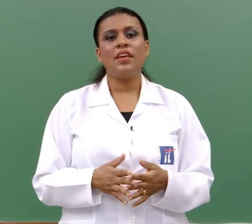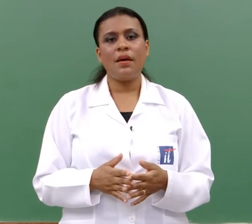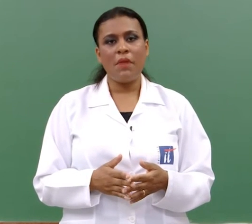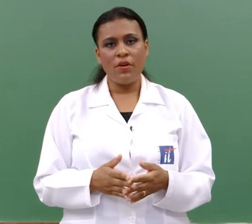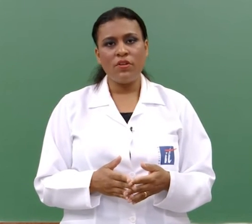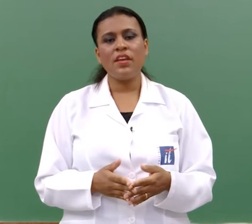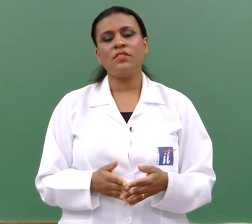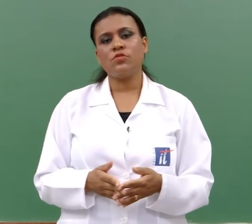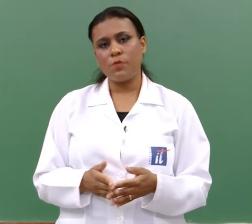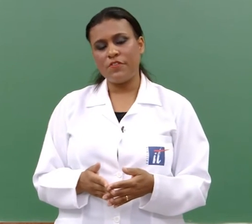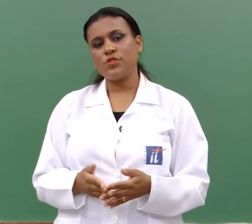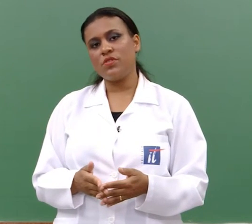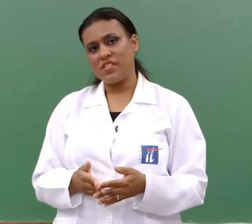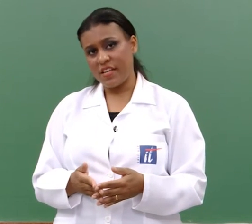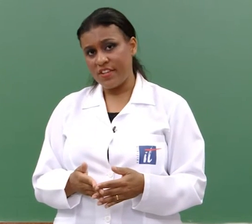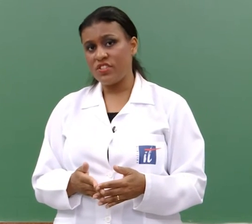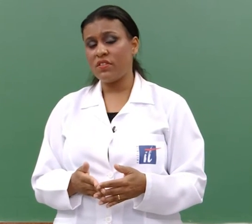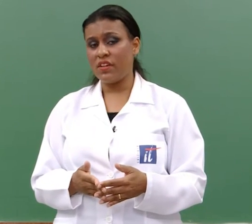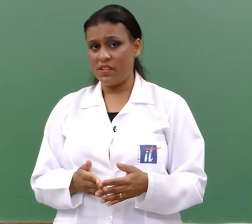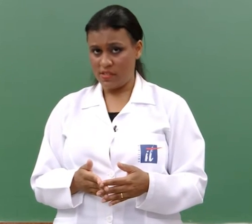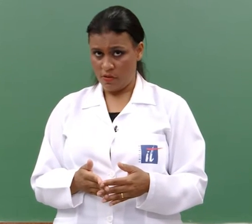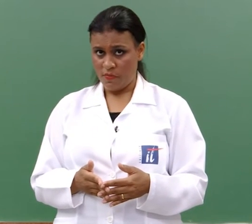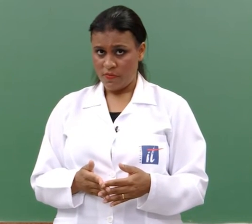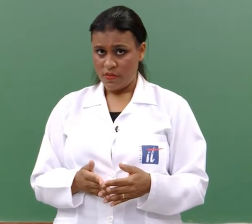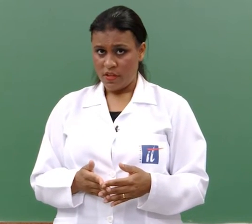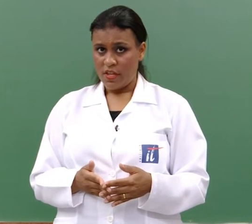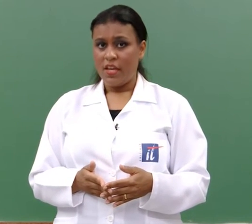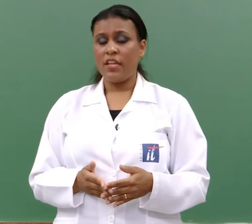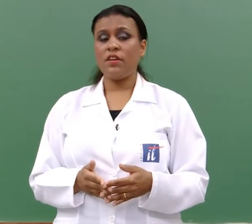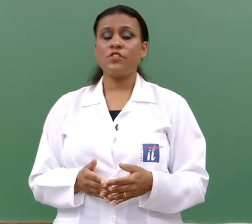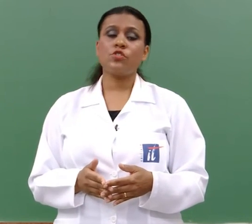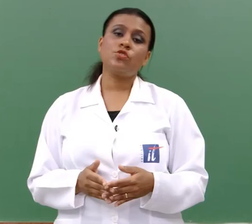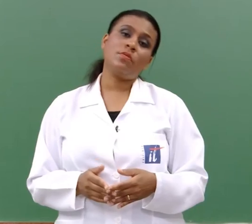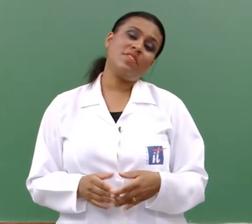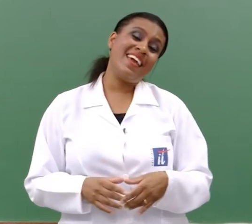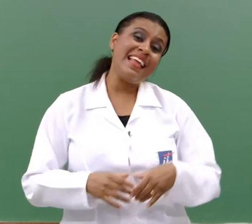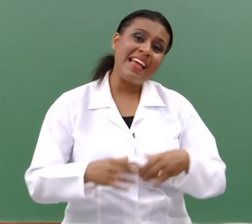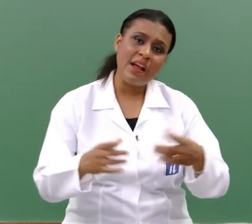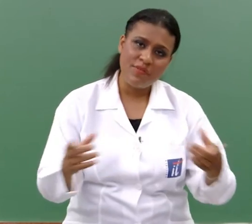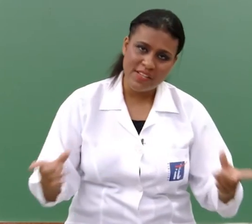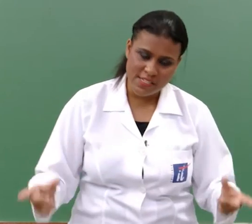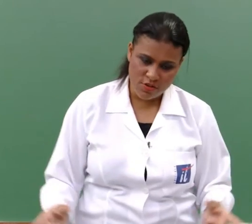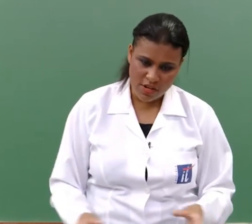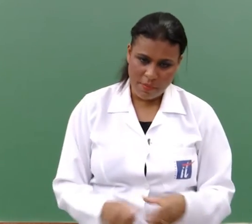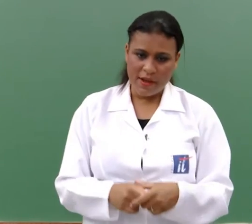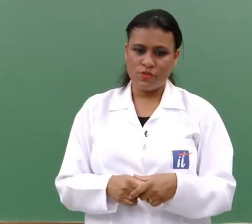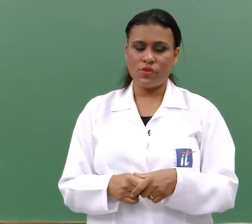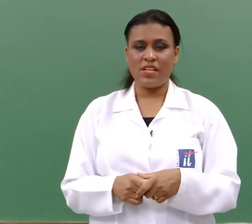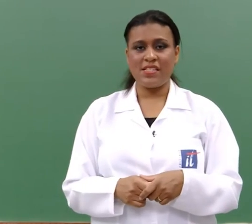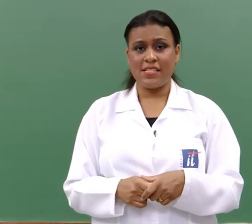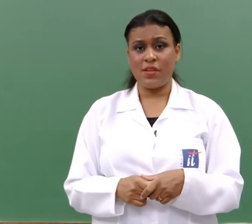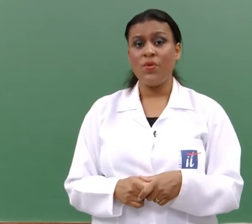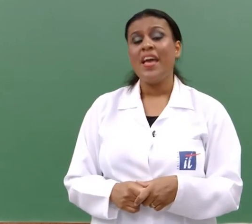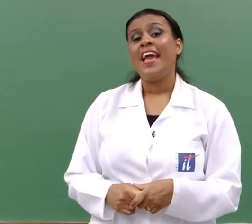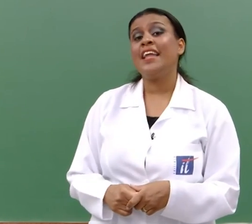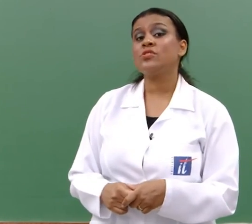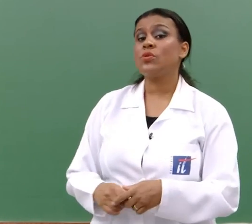a maioria dos professores acreditam que eles são. Então, eles costumam querer fazer o trabalho de socialização, eles